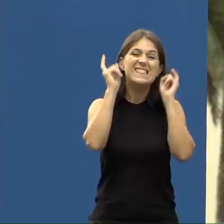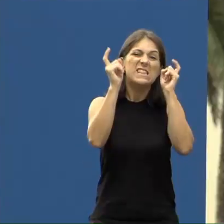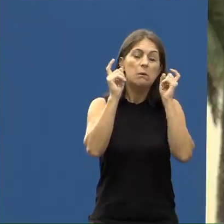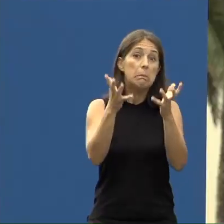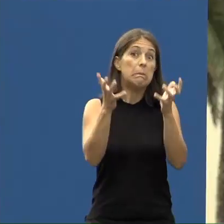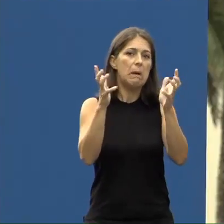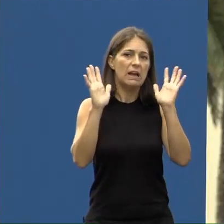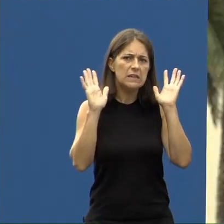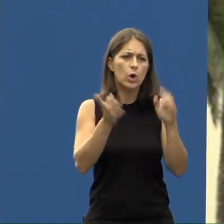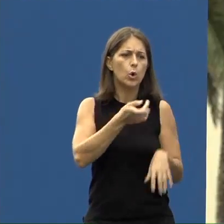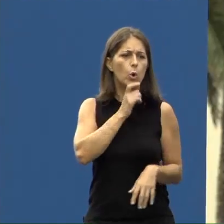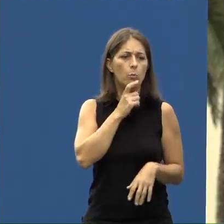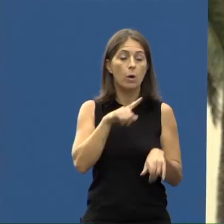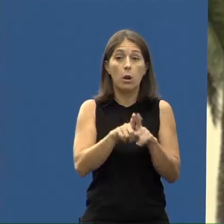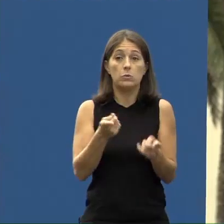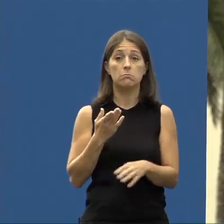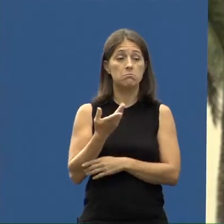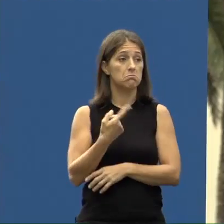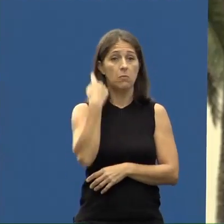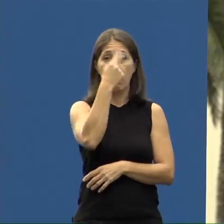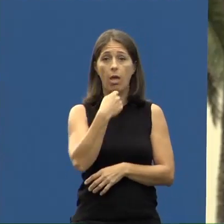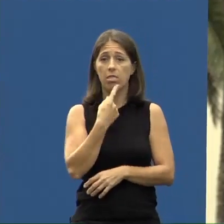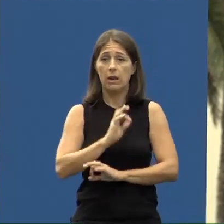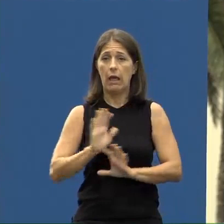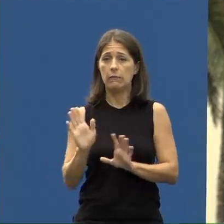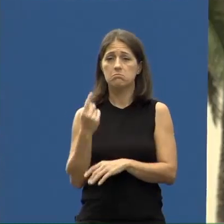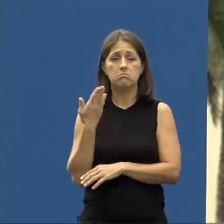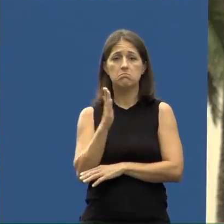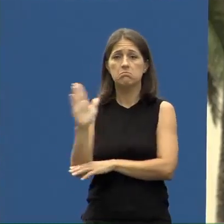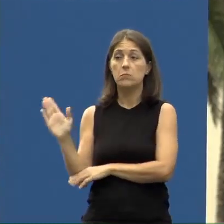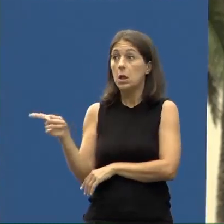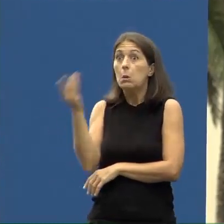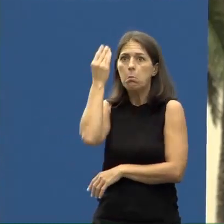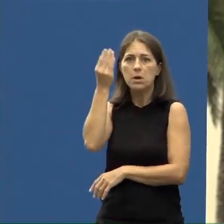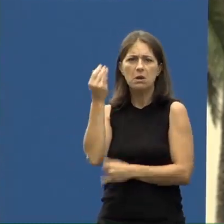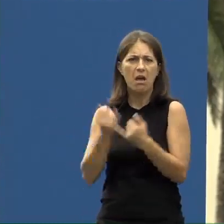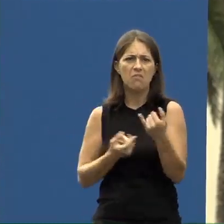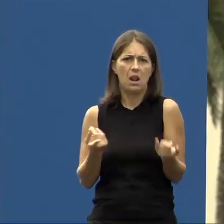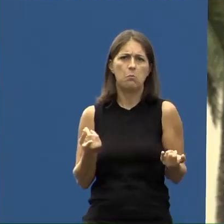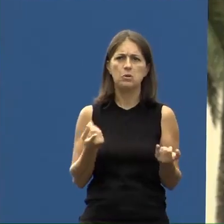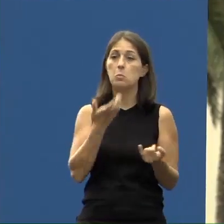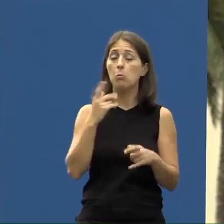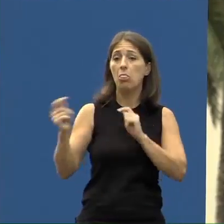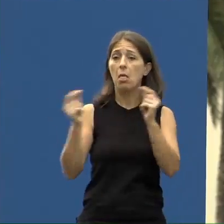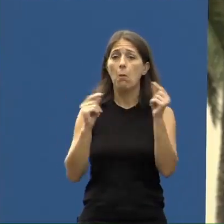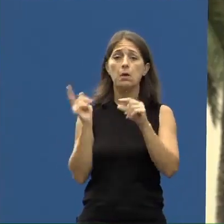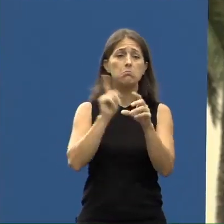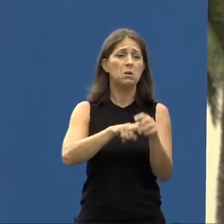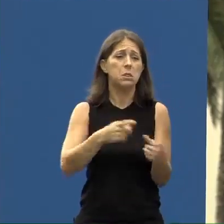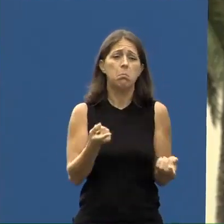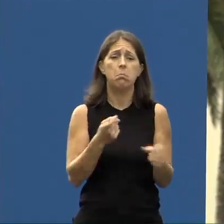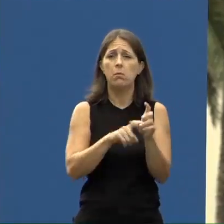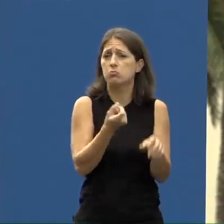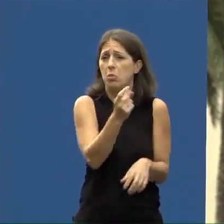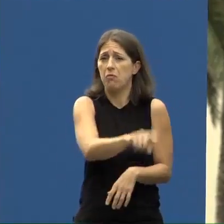esas eleccións por incomparecencia. Era alguén que pensaba que non precisaba ir a debates, era alguén